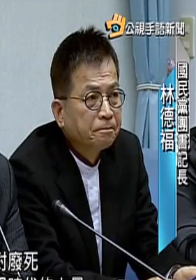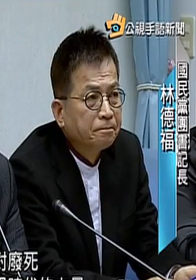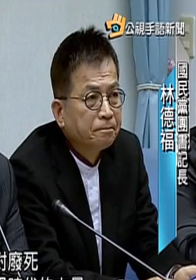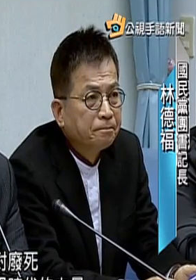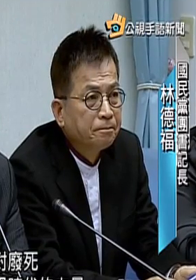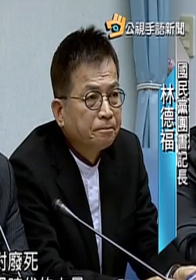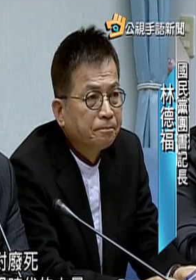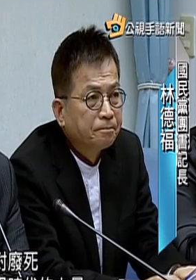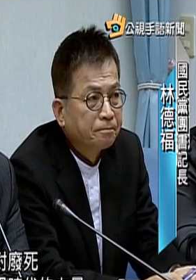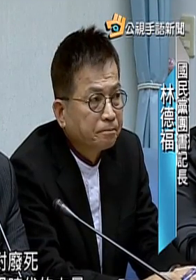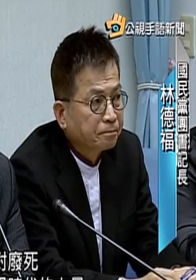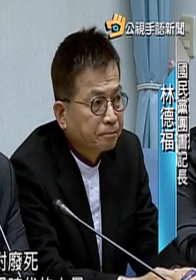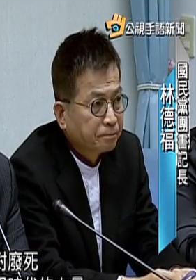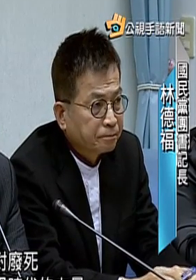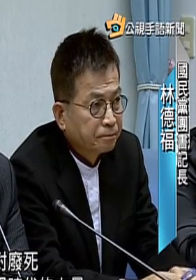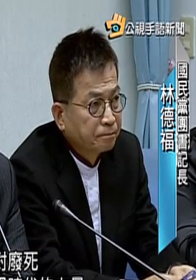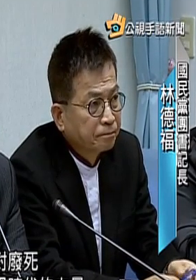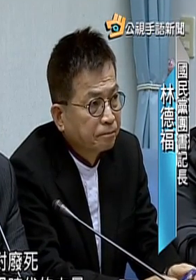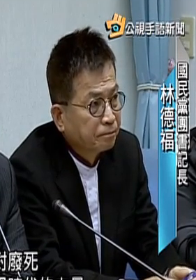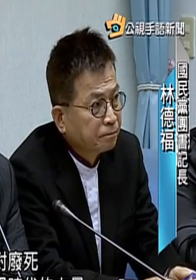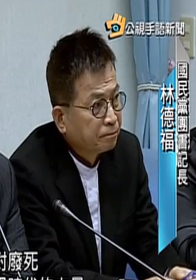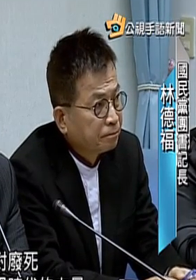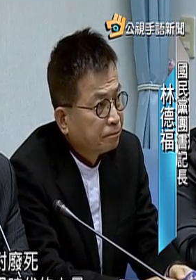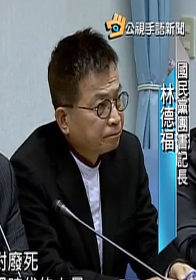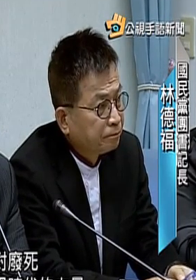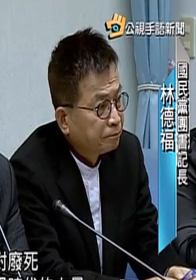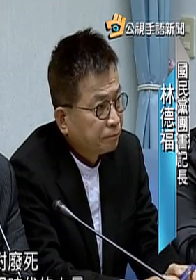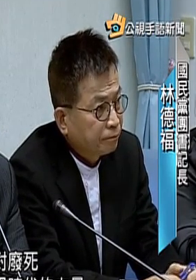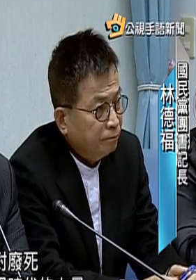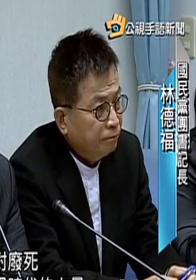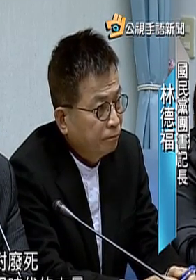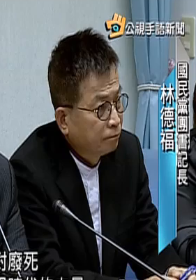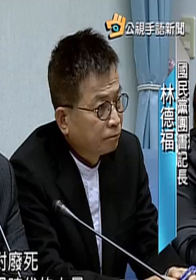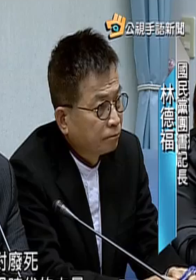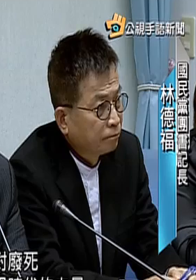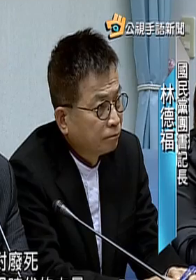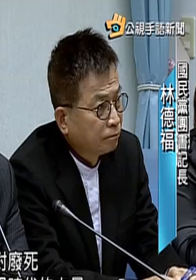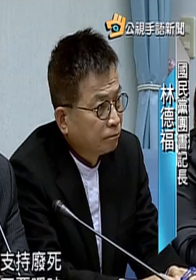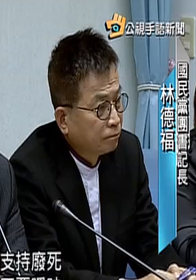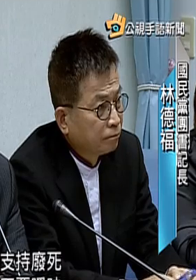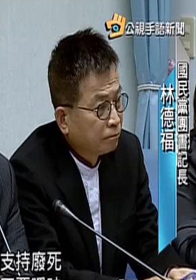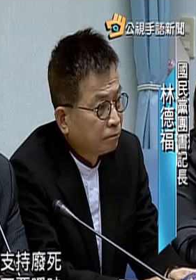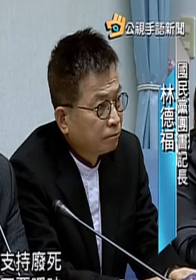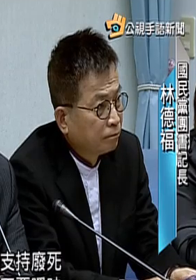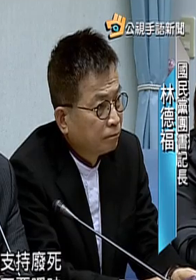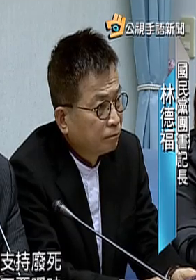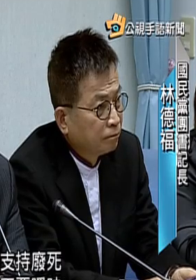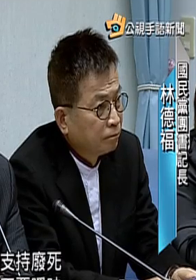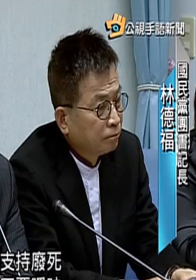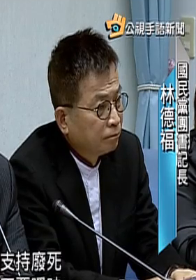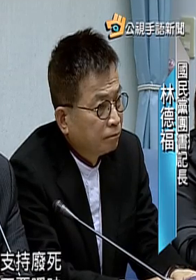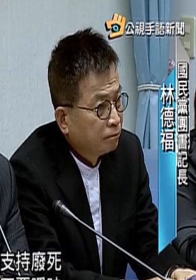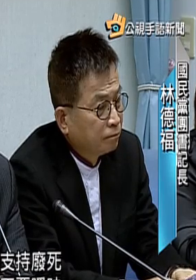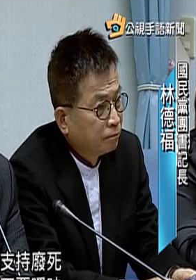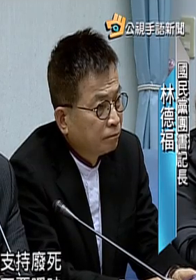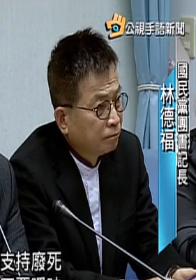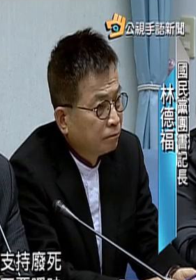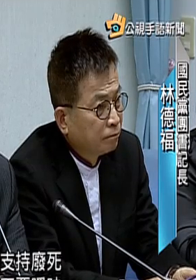会死，那至于说民进党跟时代的力量他们是不是支持会死，我相信态